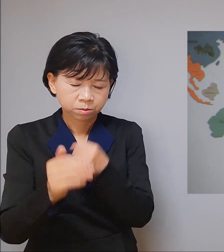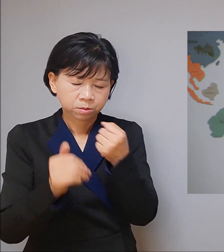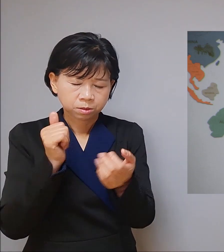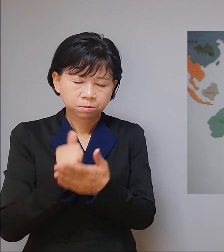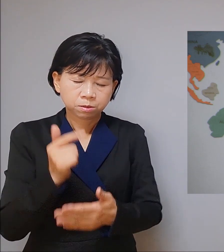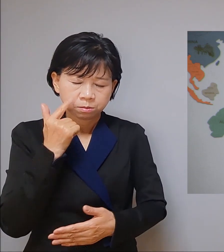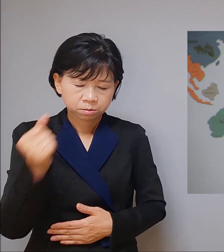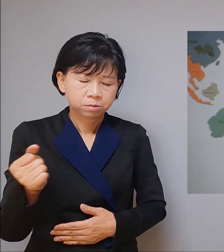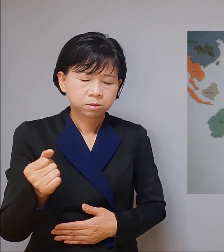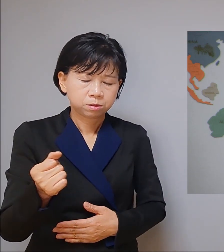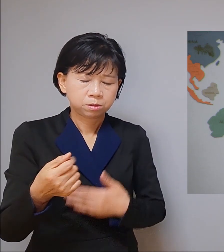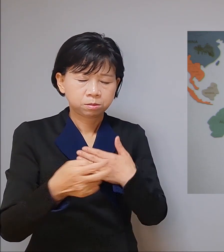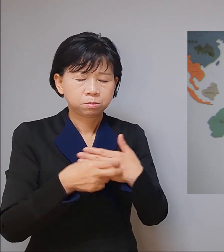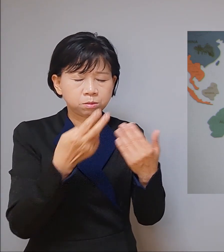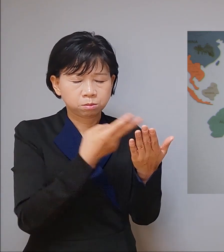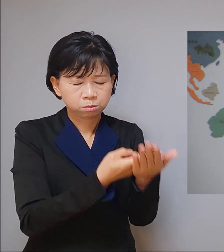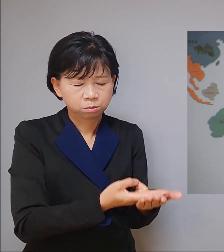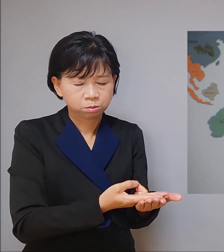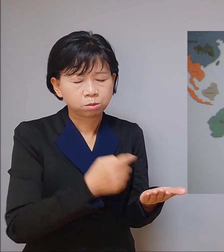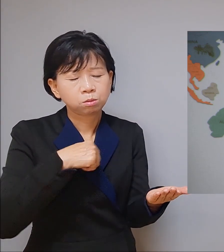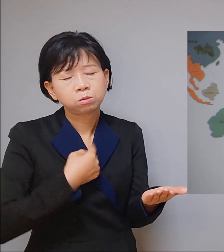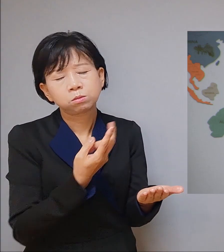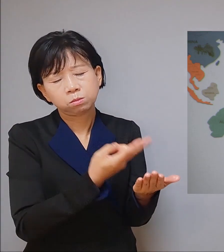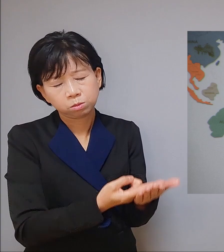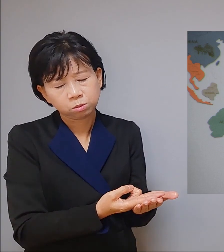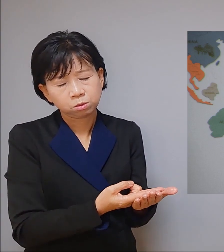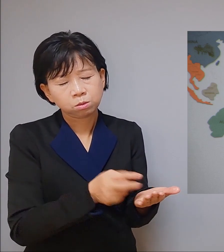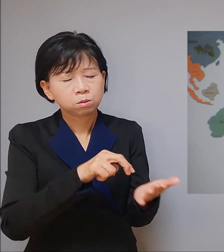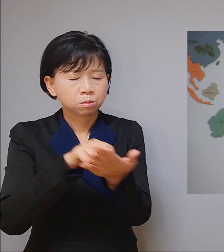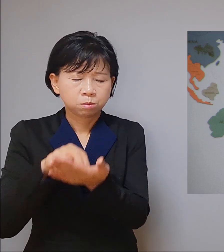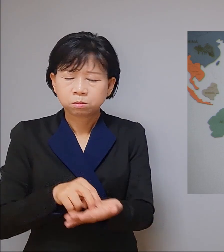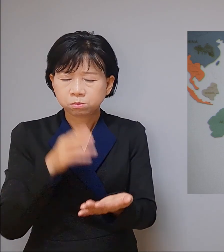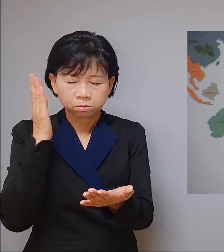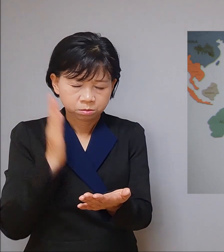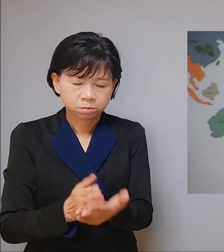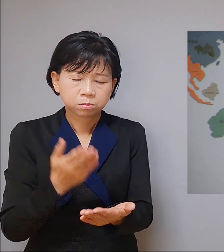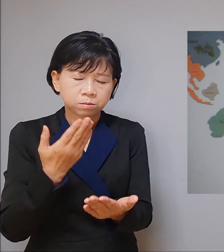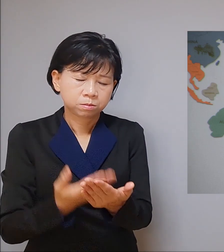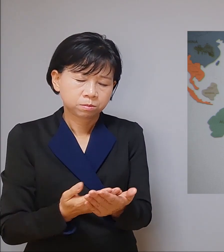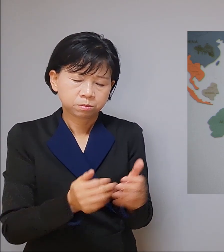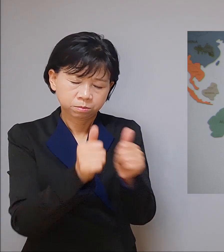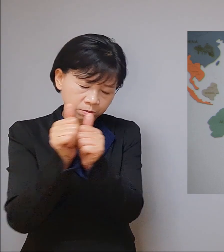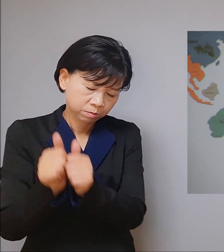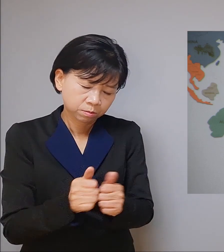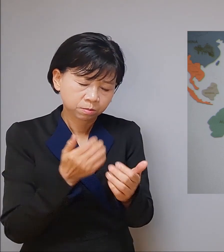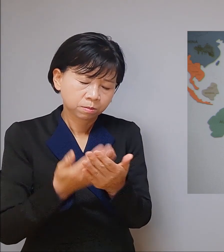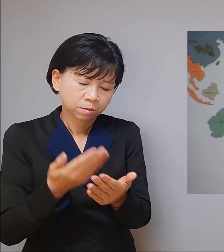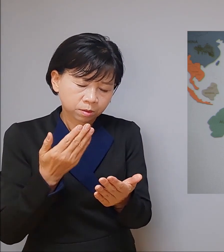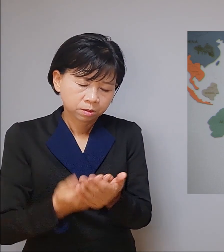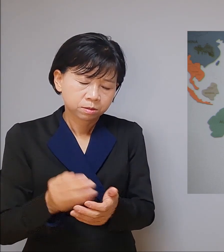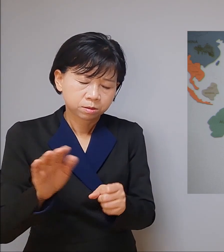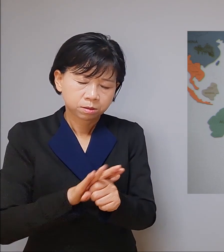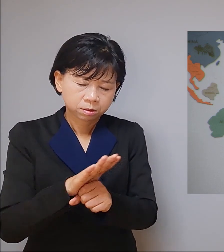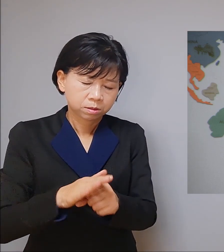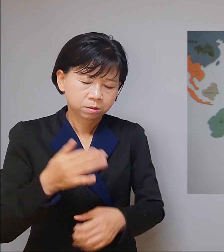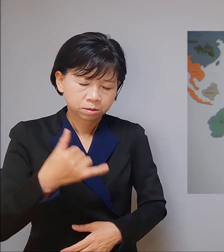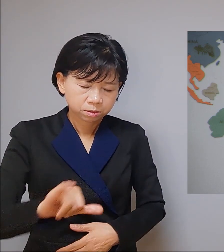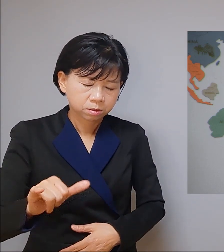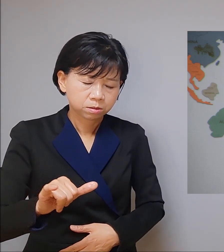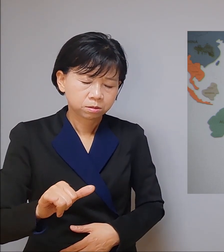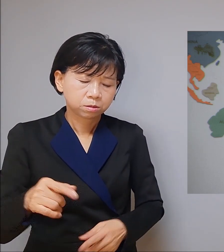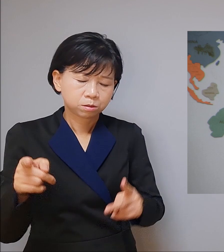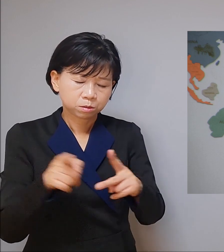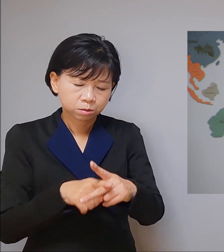아버지 요양원에 홀로 계시는 분들 외롭지 않도록 하나님께서 동행하여 주시옵소서. 사랑하는 우리의 자녀들 지금